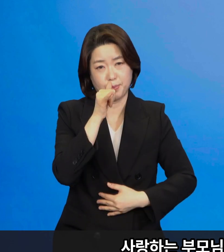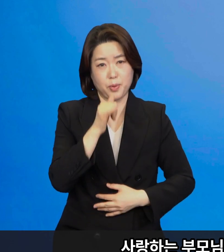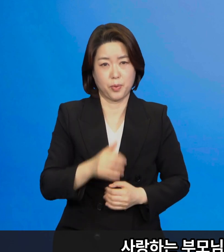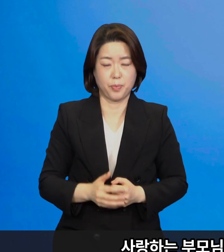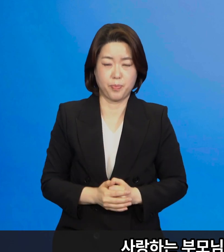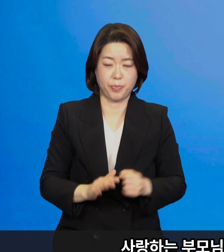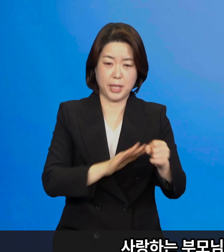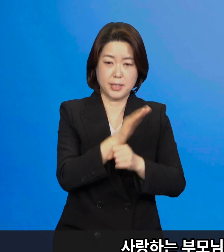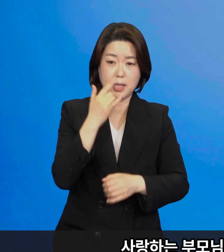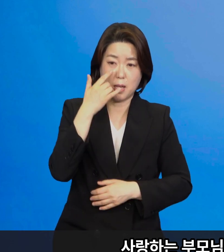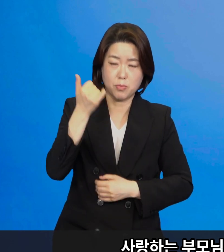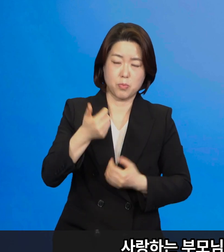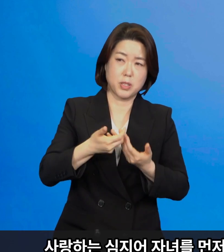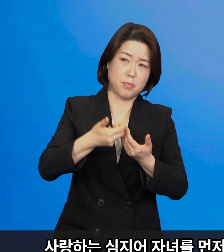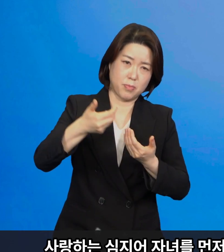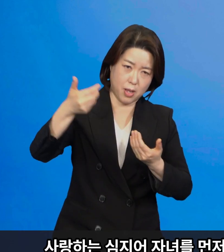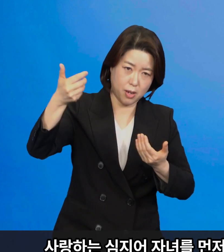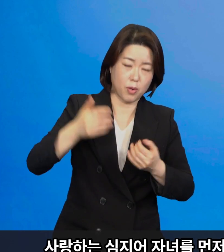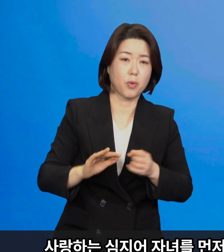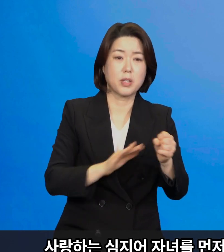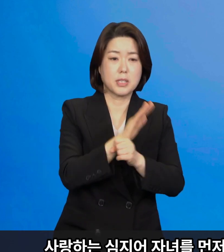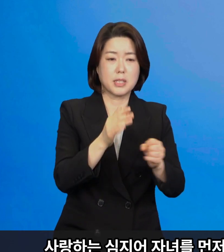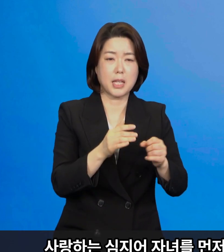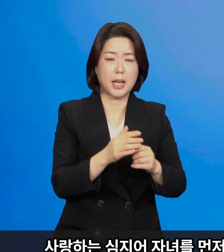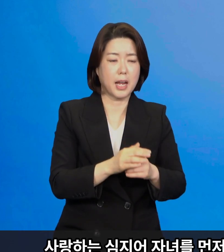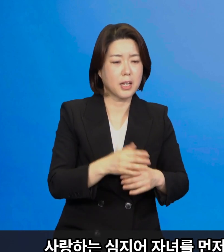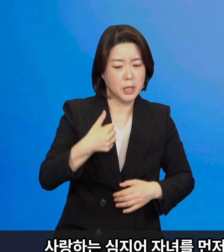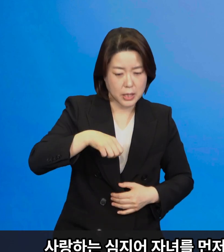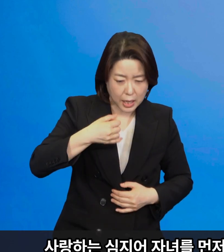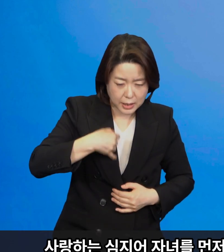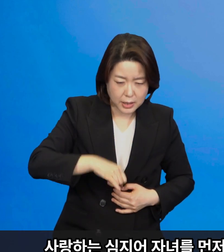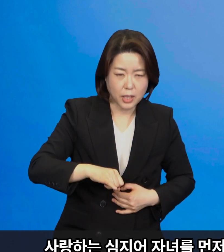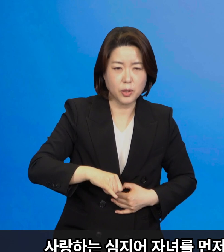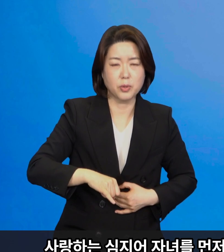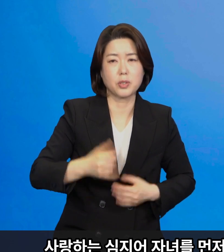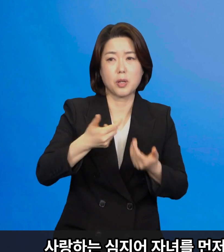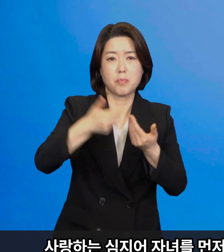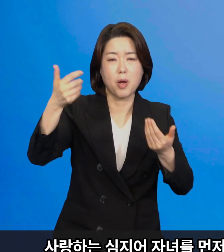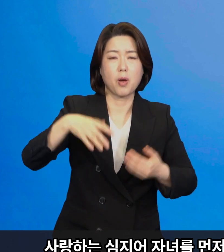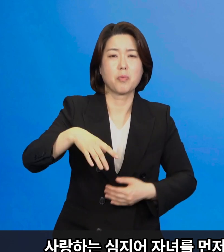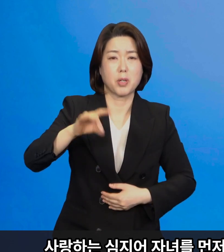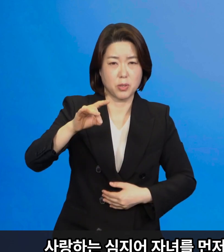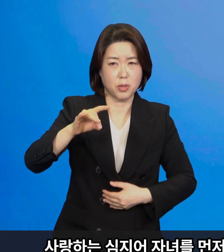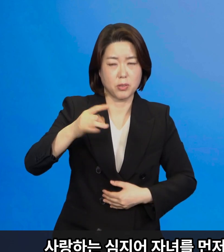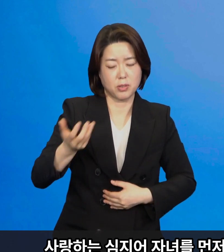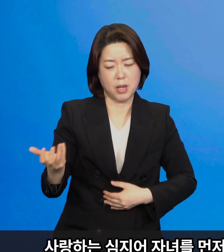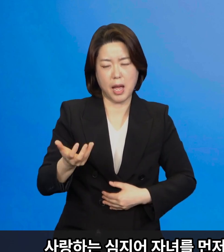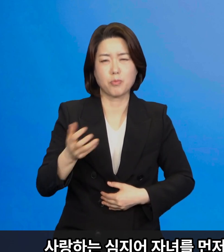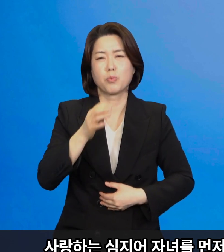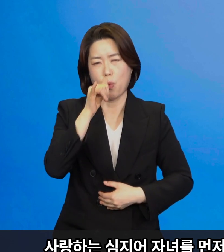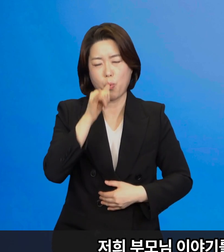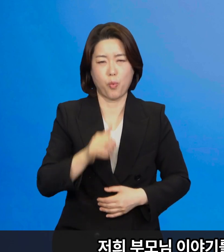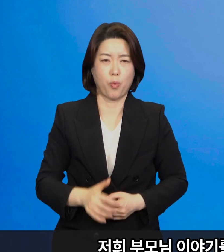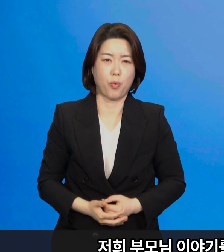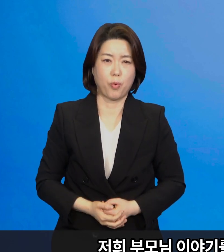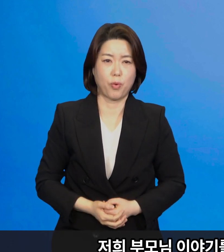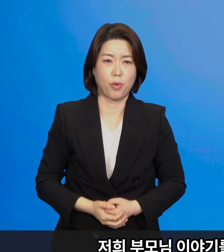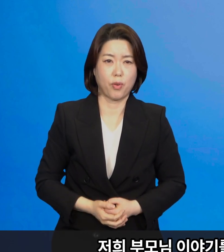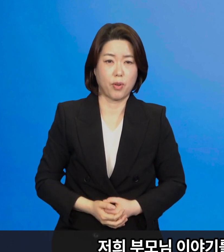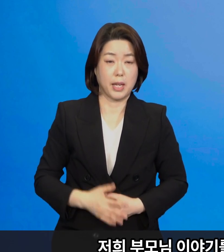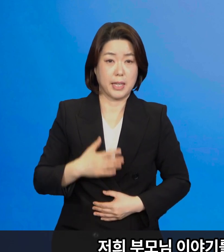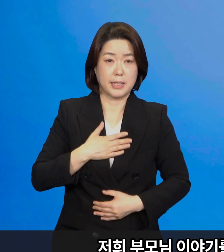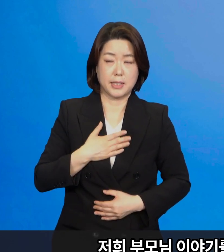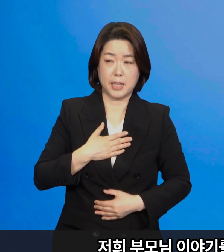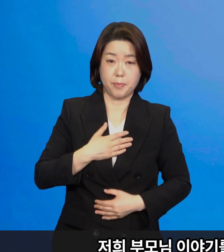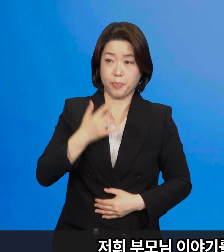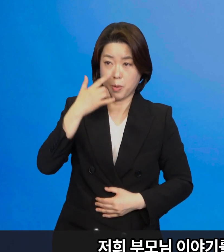사랑하는 부모님을 떠나 보내야 했고 사랑하는 심지어 자녀를 먼저 보내야 하는 아픔도 있었습니다. 저희